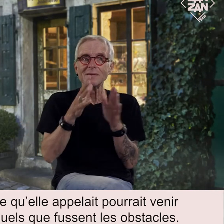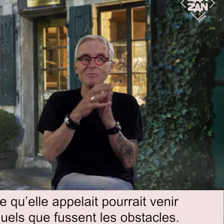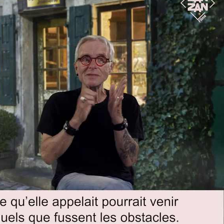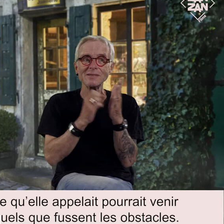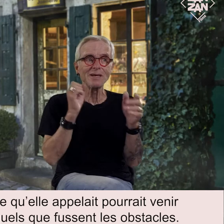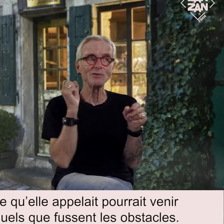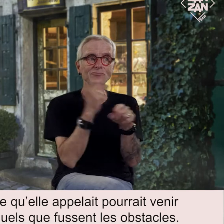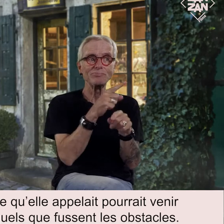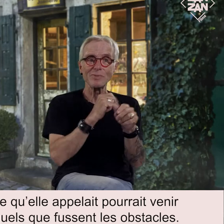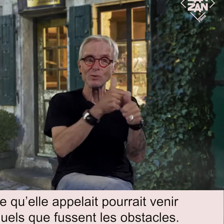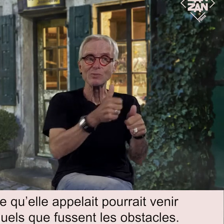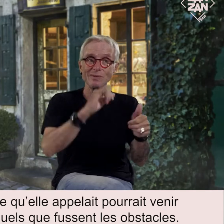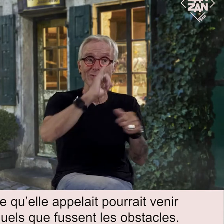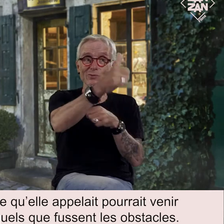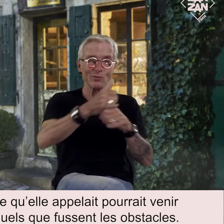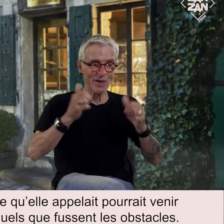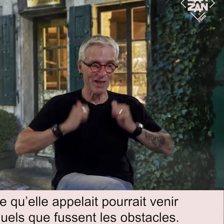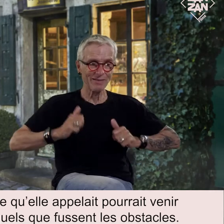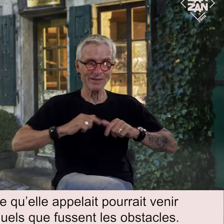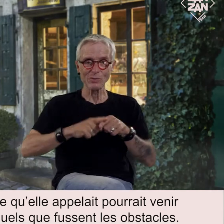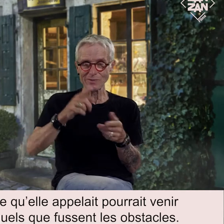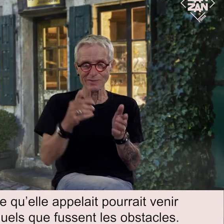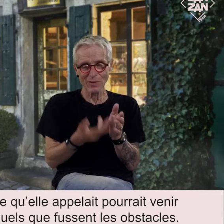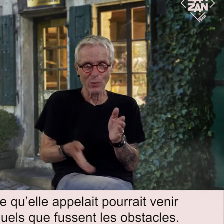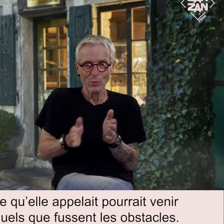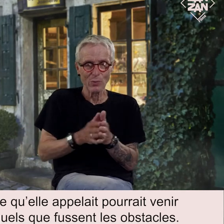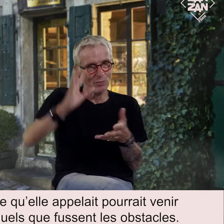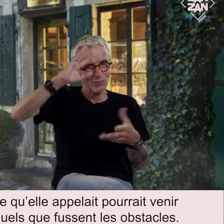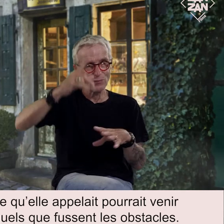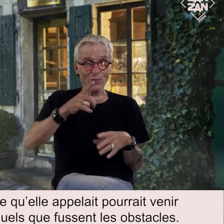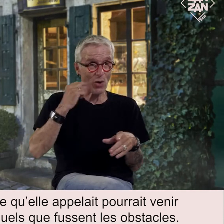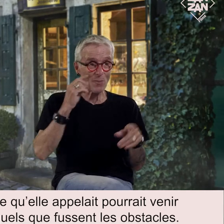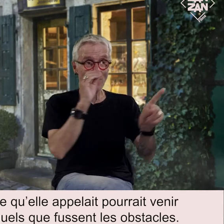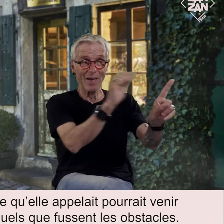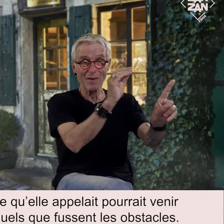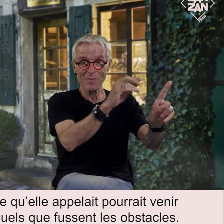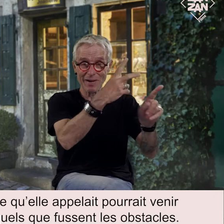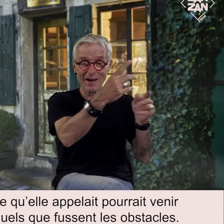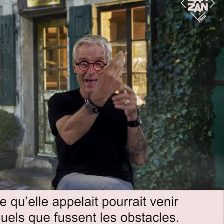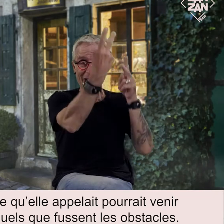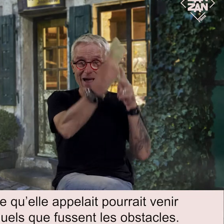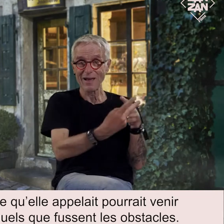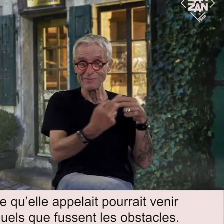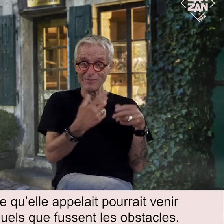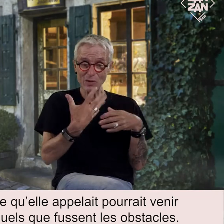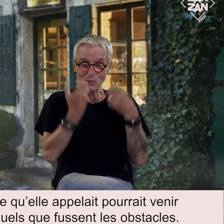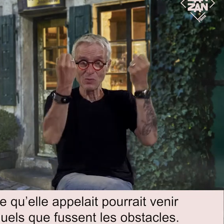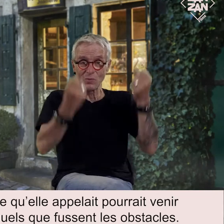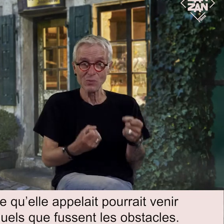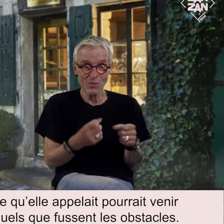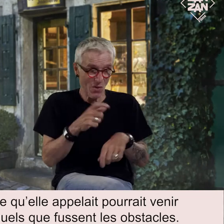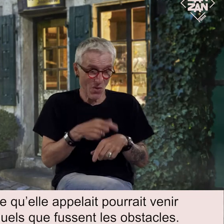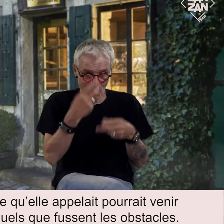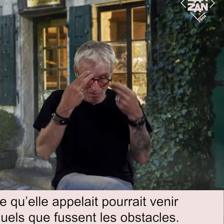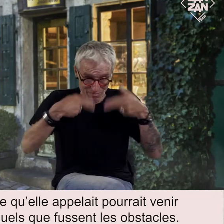et plus fou encore d'espérer que l'homme qu'elle appelait pourrait venir à son secours, quel que fût l'heure et quel que fussent les obstacles.